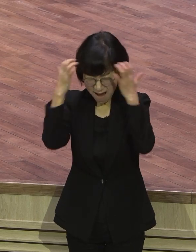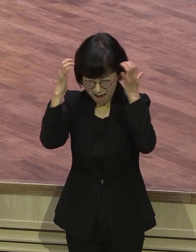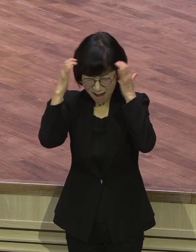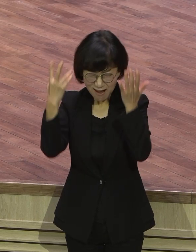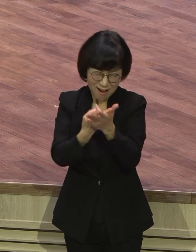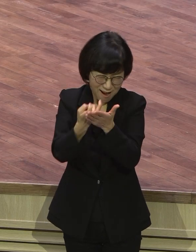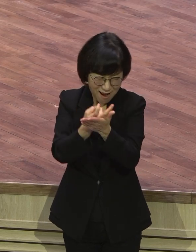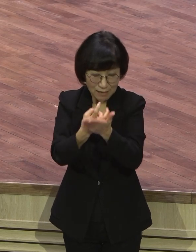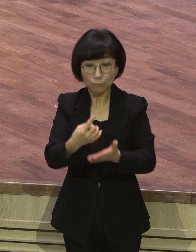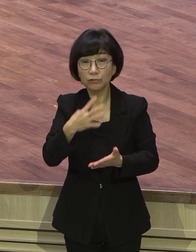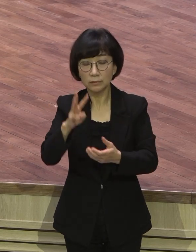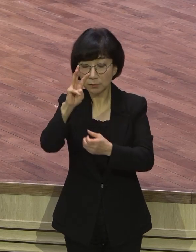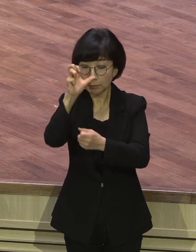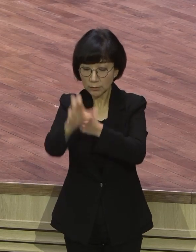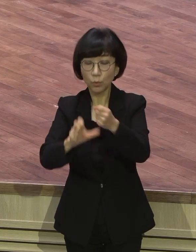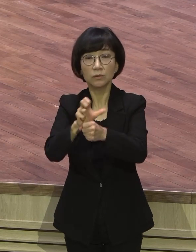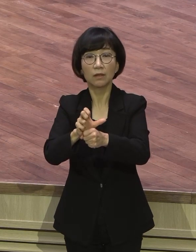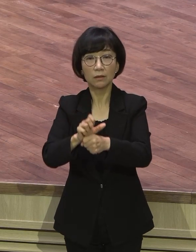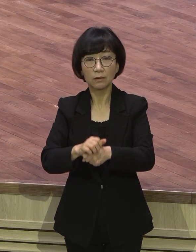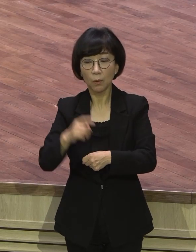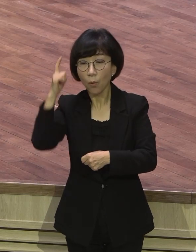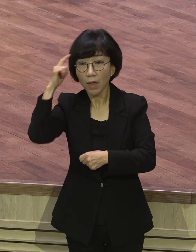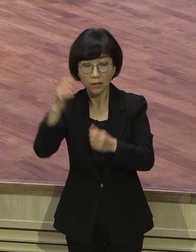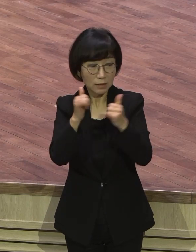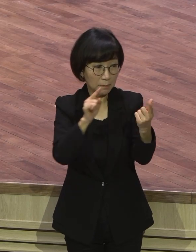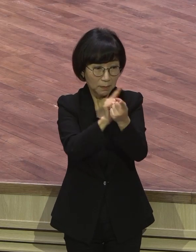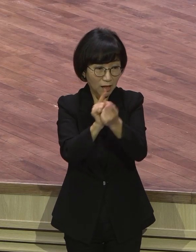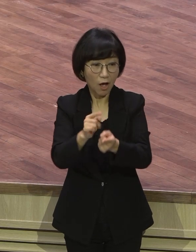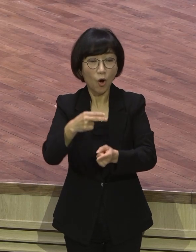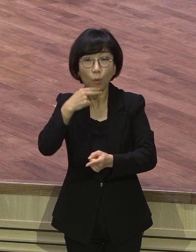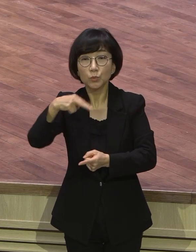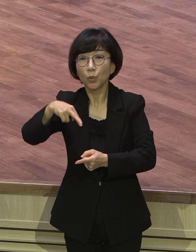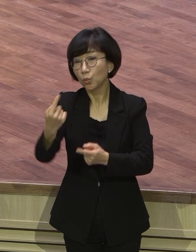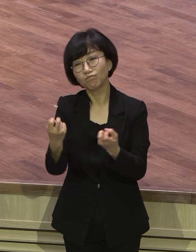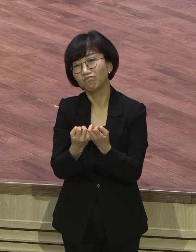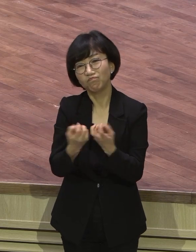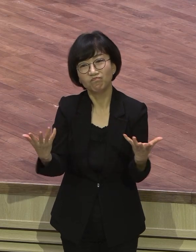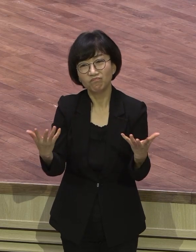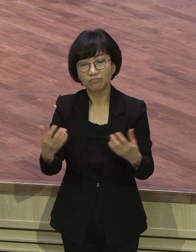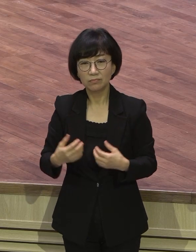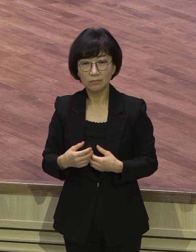무슨 말입니까 별 수 없었다라는 것입니다